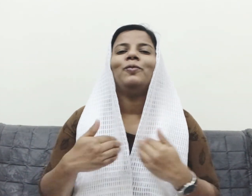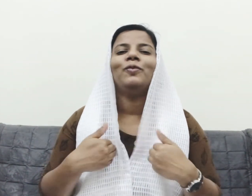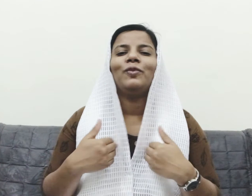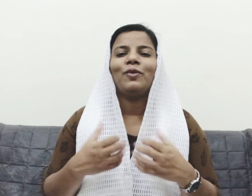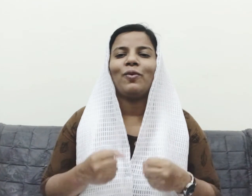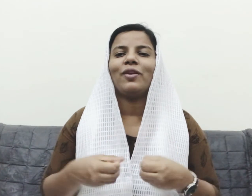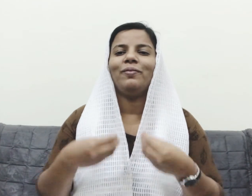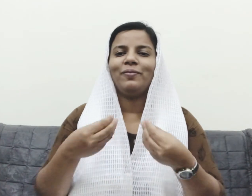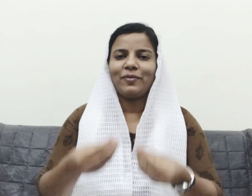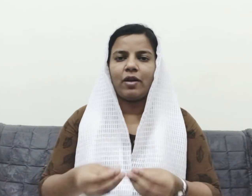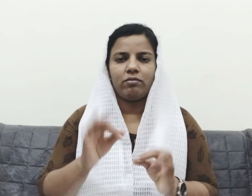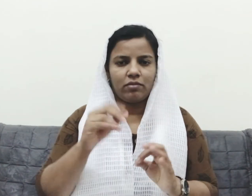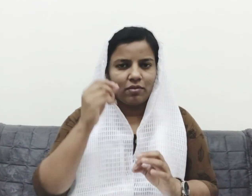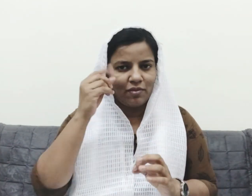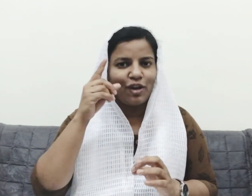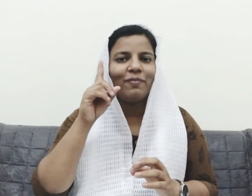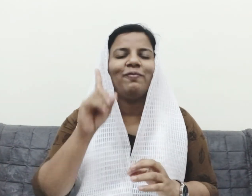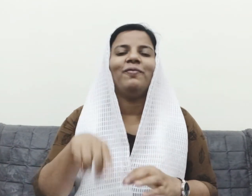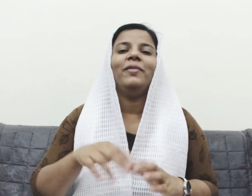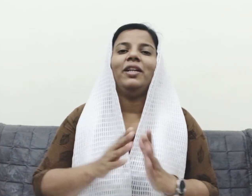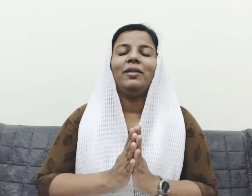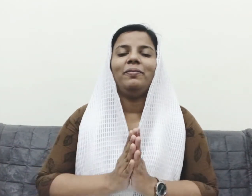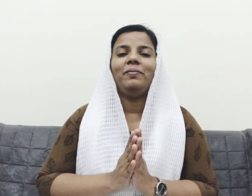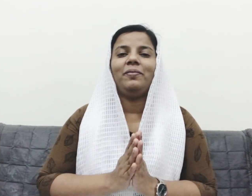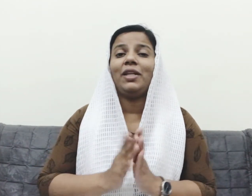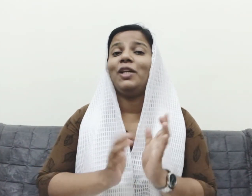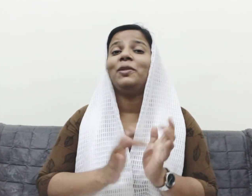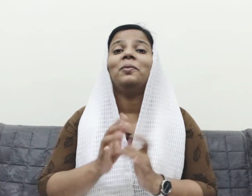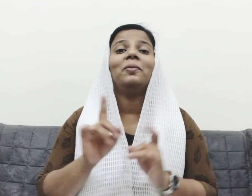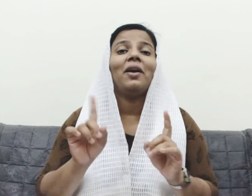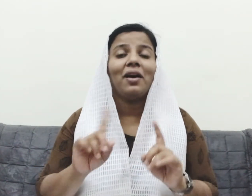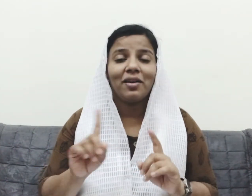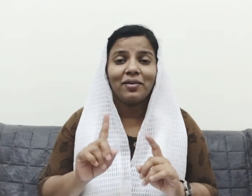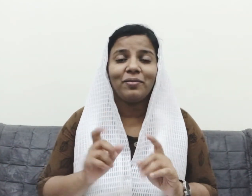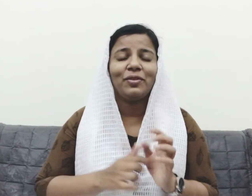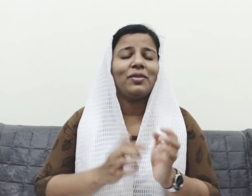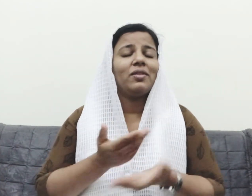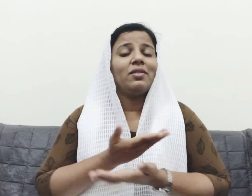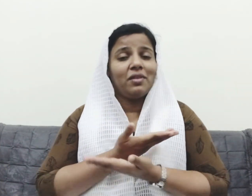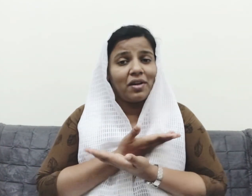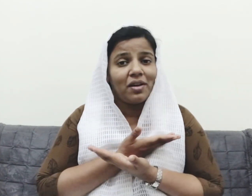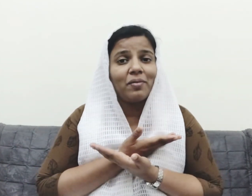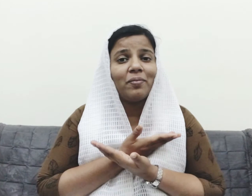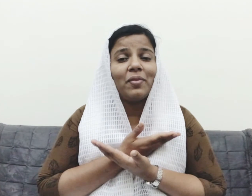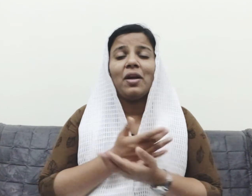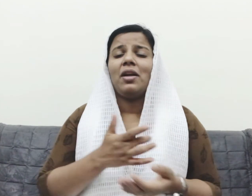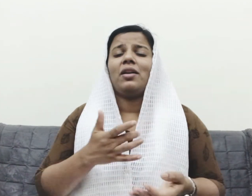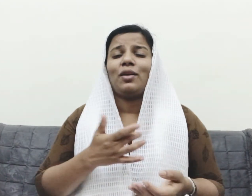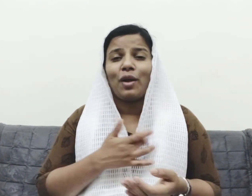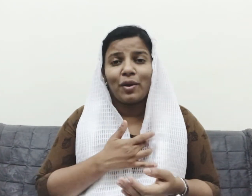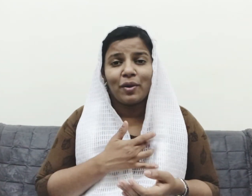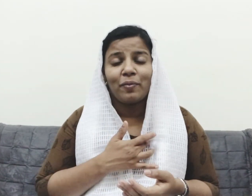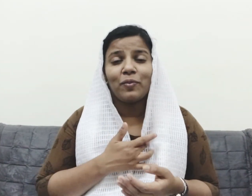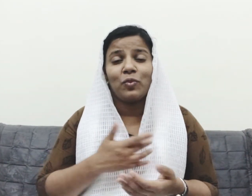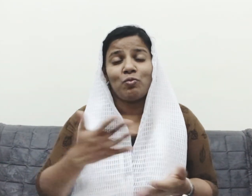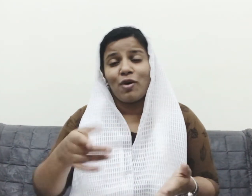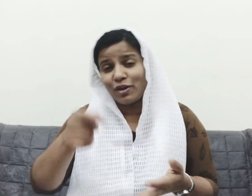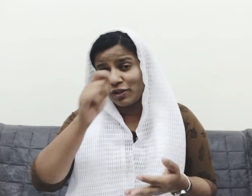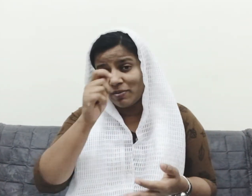തരും. സോ അണ്ടർസ്റ്റാൻഡ്, മനസ്സിലാക്കിക്ക് നമ്മുടെ അപ്പ ആരാണ്? സ്നേഹനിധിയാണ്, കരുണാമയനാണ്,